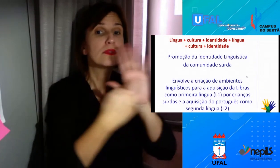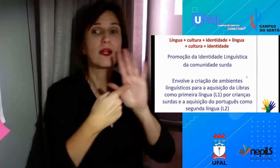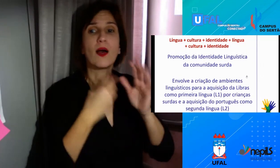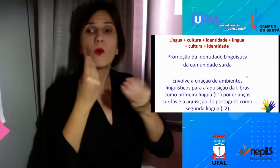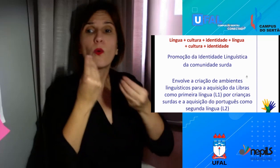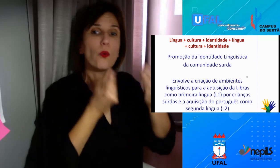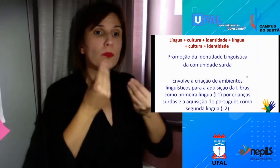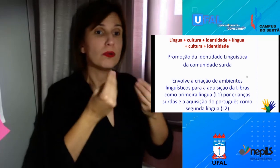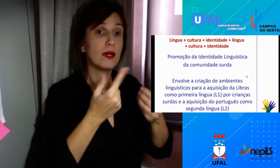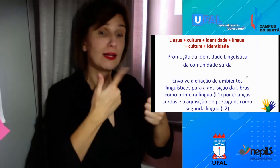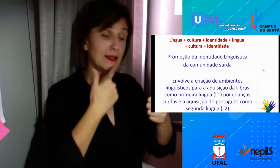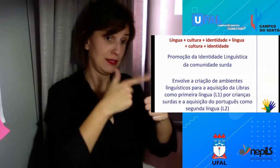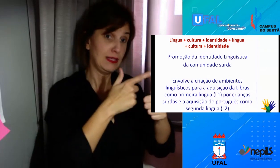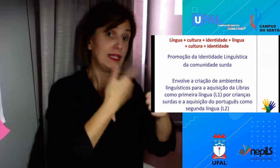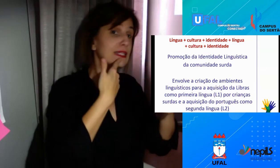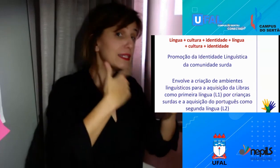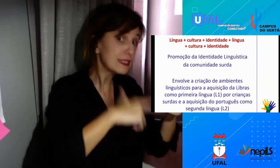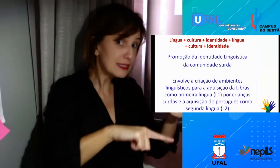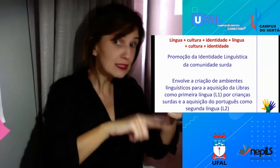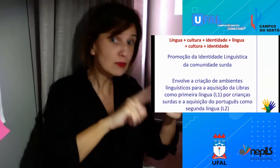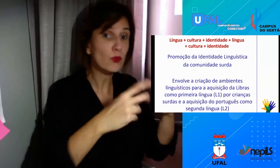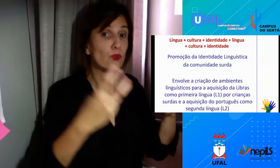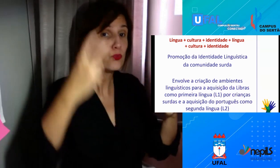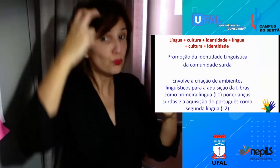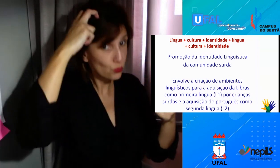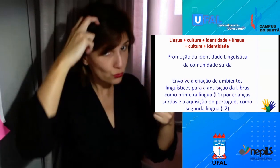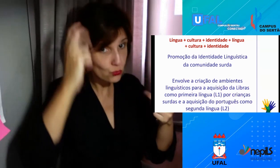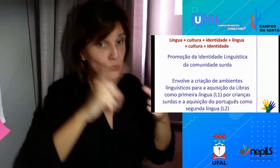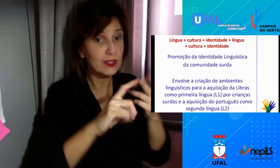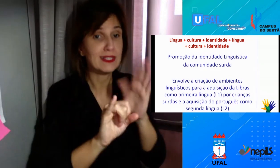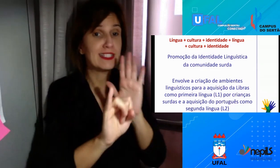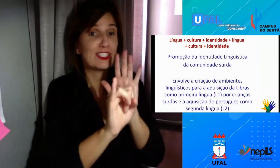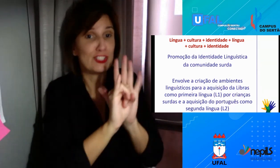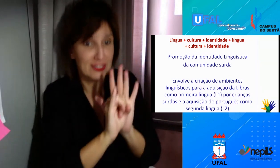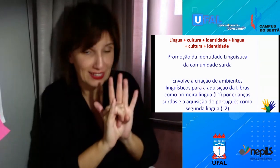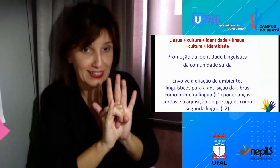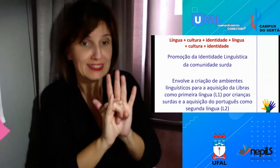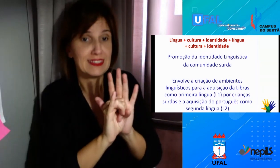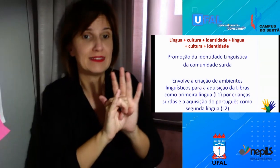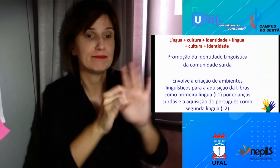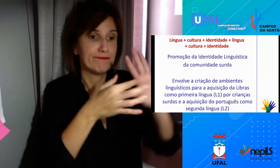Na referência também, trazemos algo de extrema relevância,